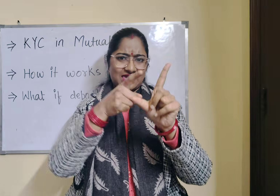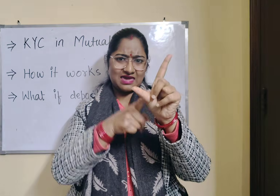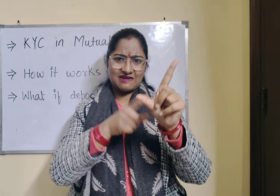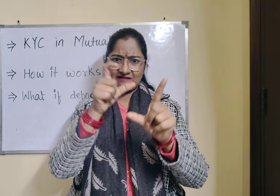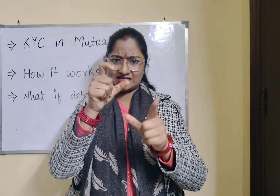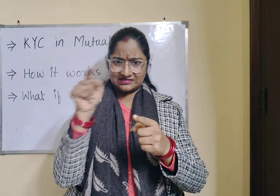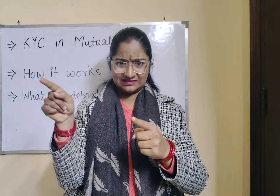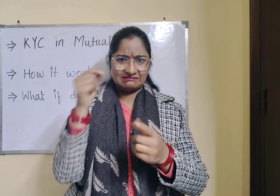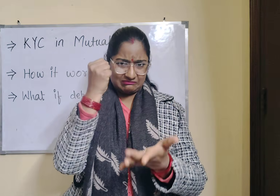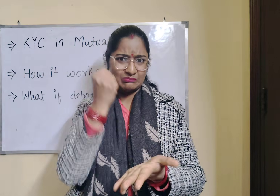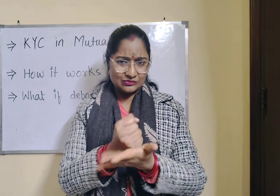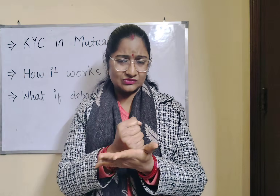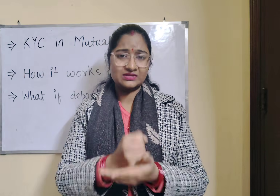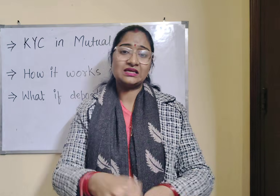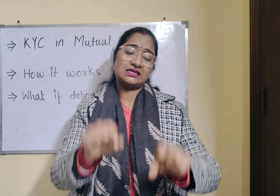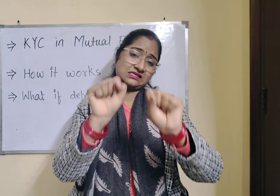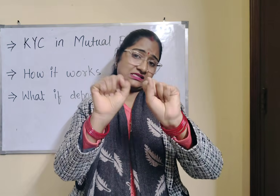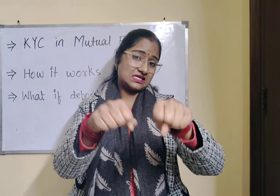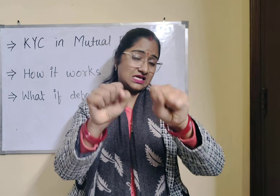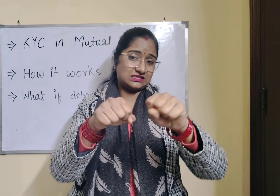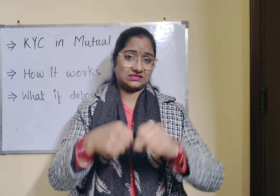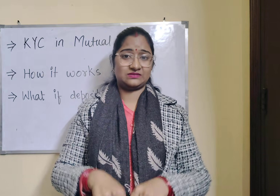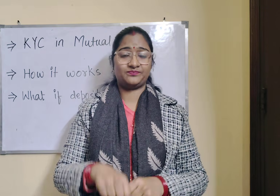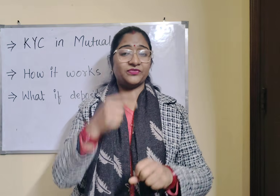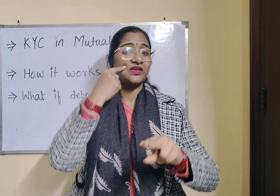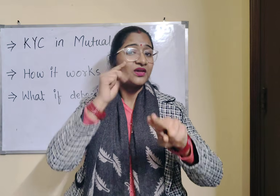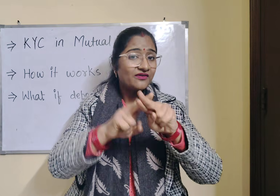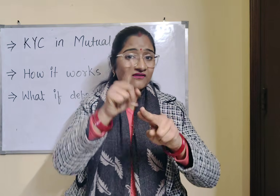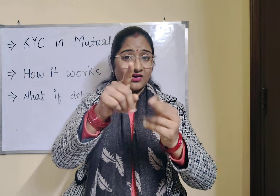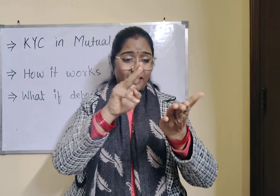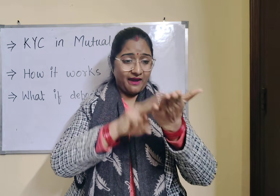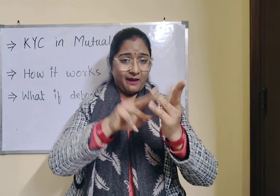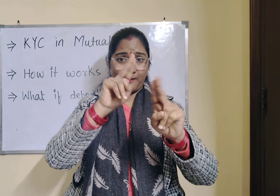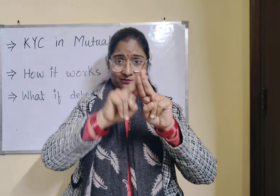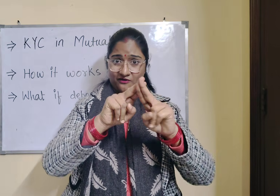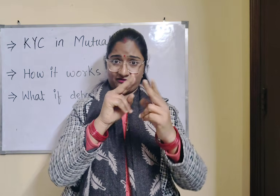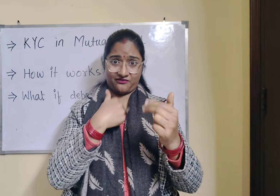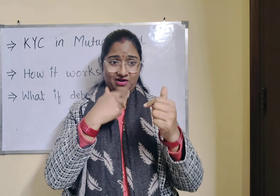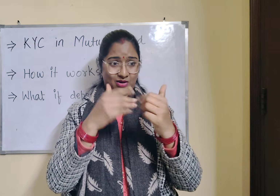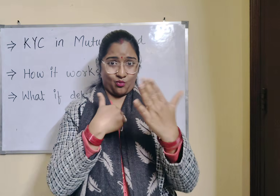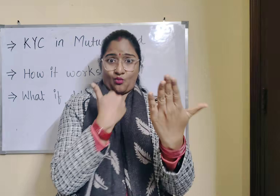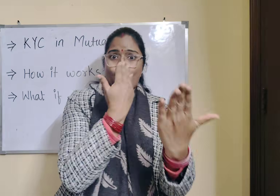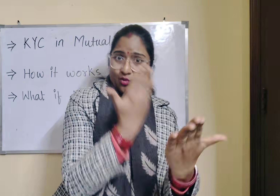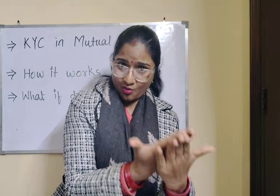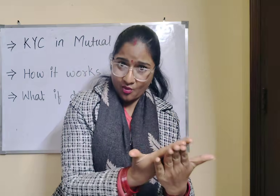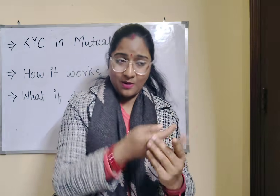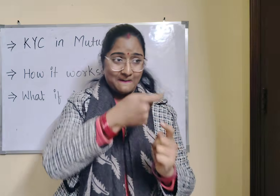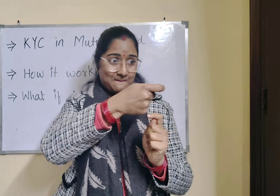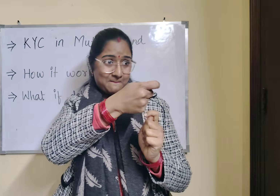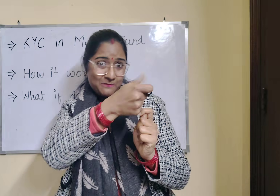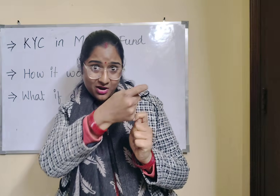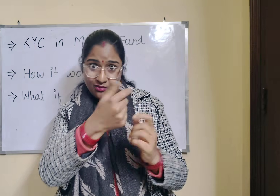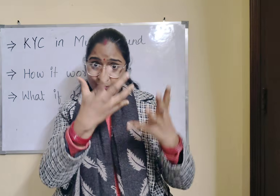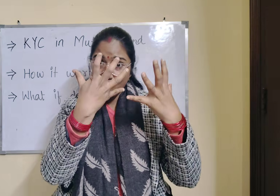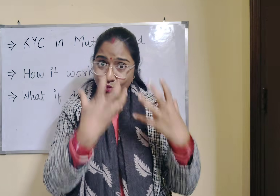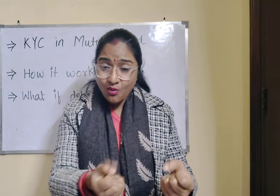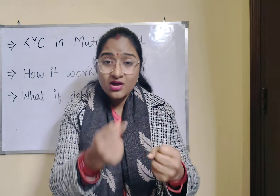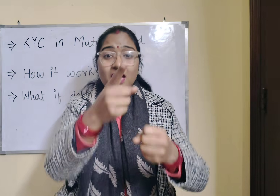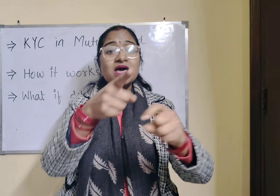लोगों को एक डाउट होगा कि म्यूचुअल फंड में केवाईसी ज़रूरी है। जी हाँ, म्यूचुअल फंड जब आप अप्लाई करेंगे या जब भी आप